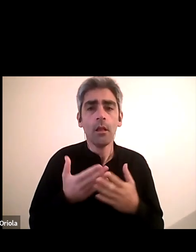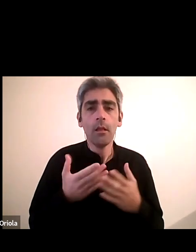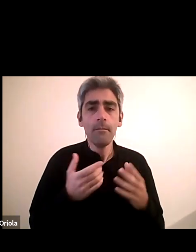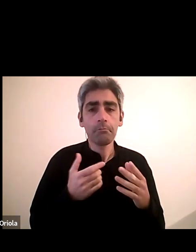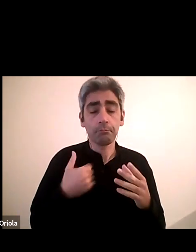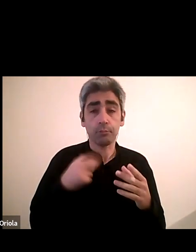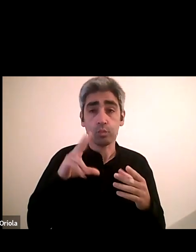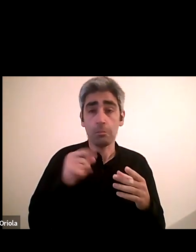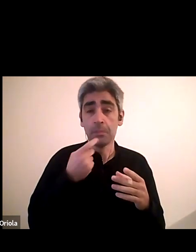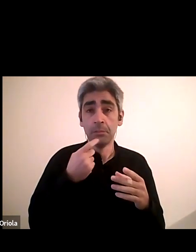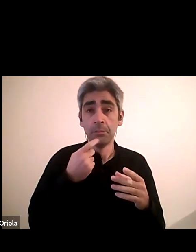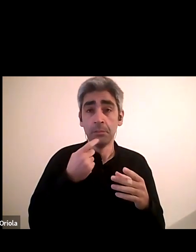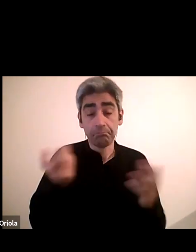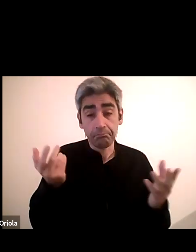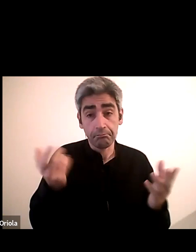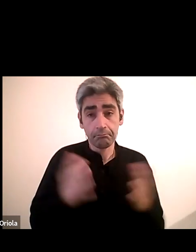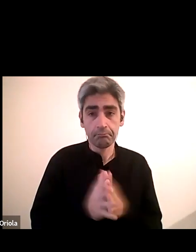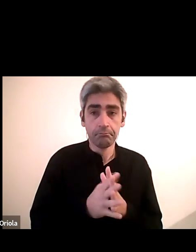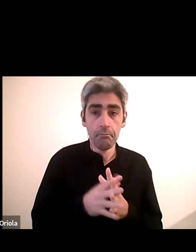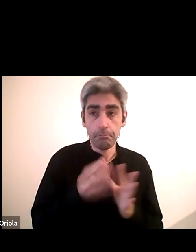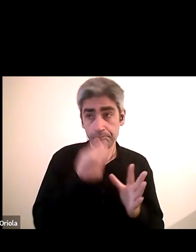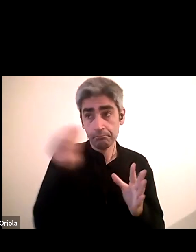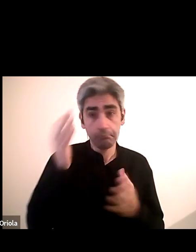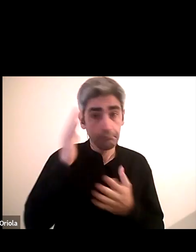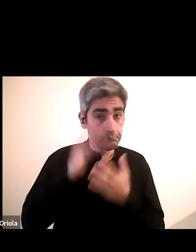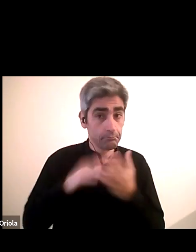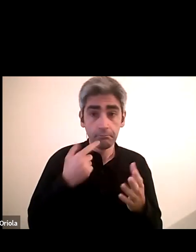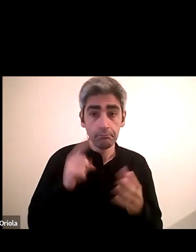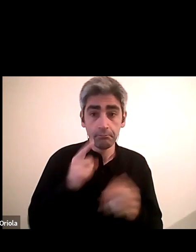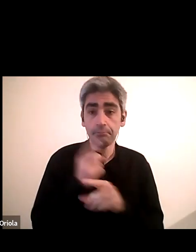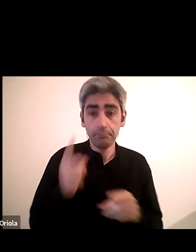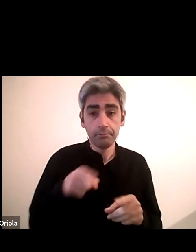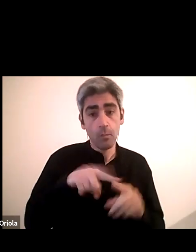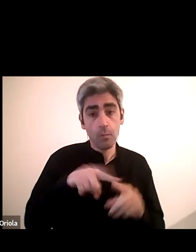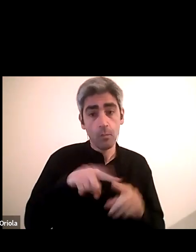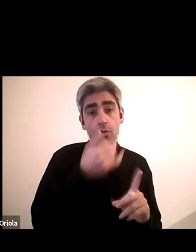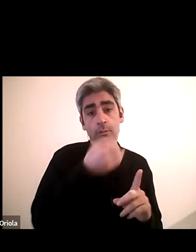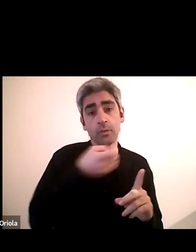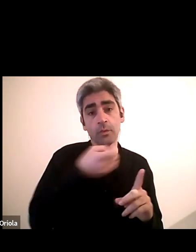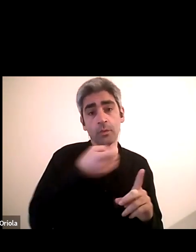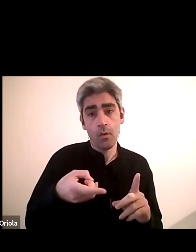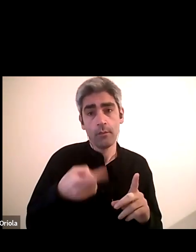nunca percebi, enfim, como eu, muitos colegas meus não perceberam, em 2009 a lei retira a